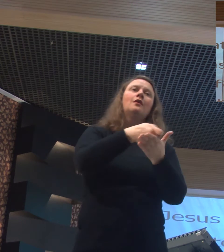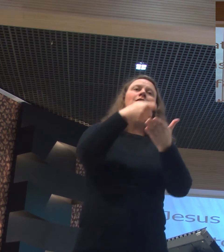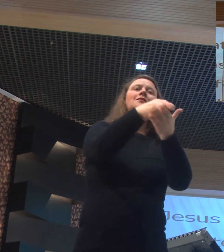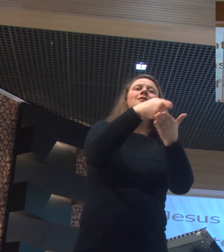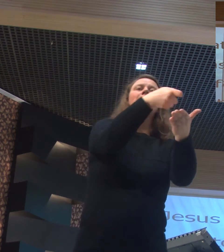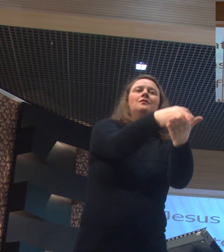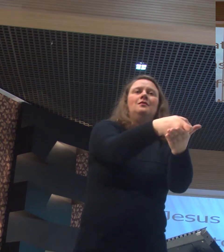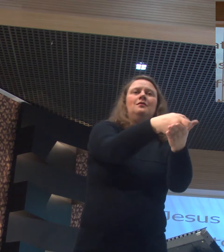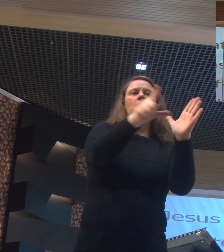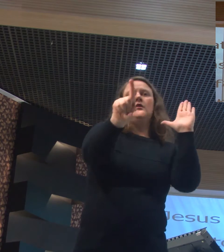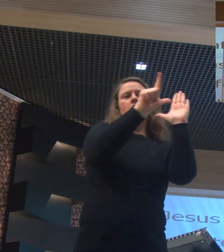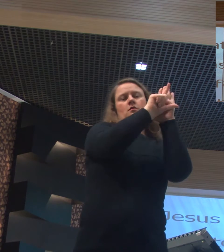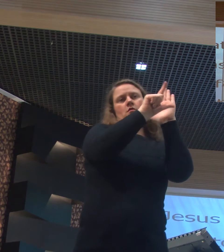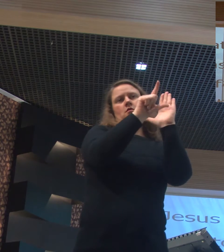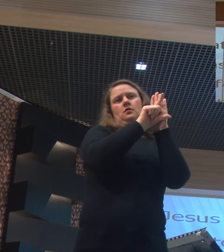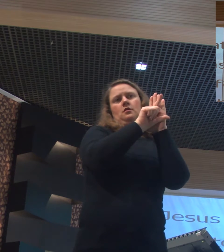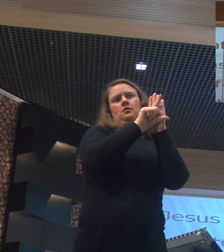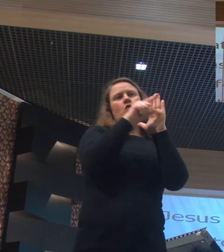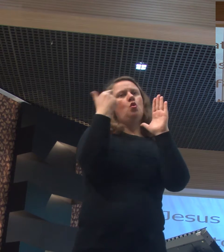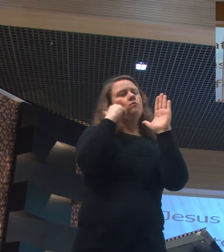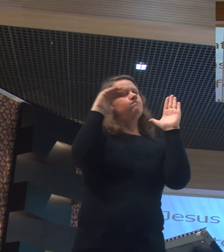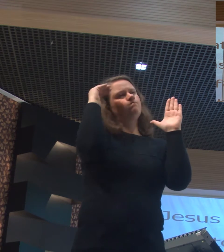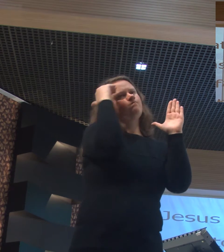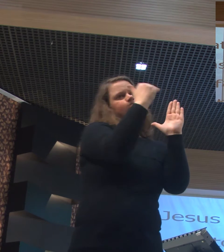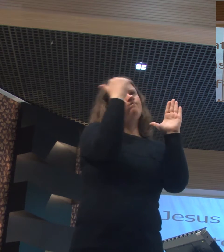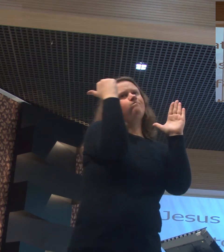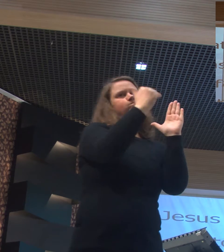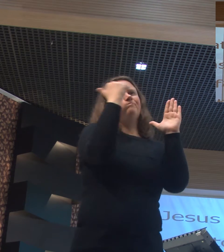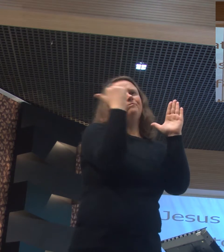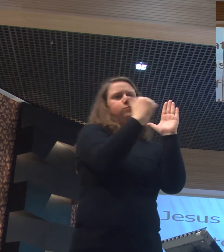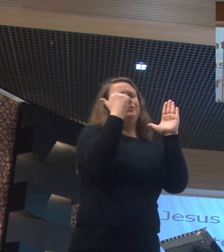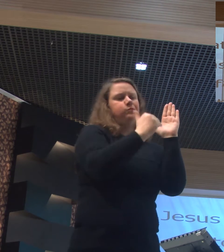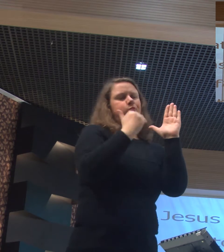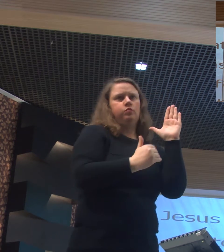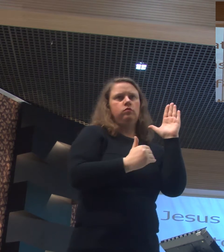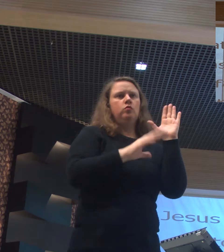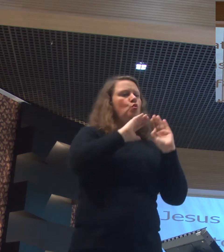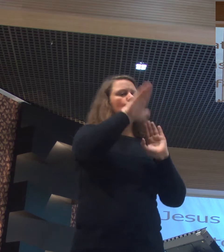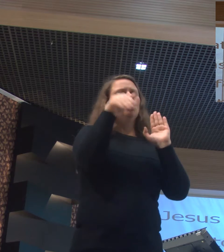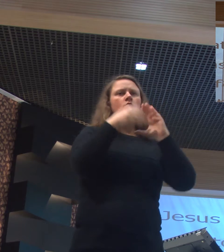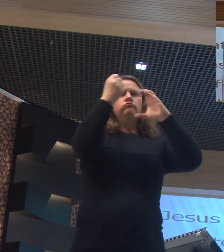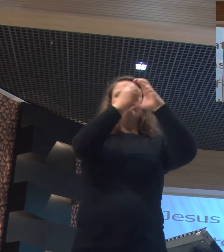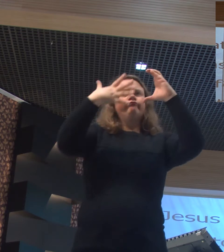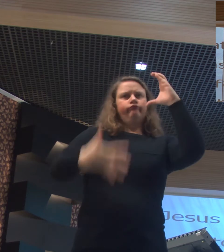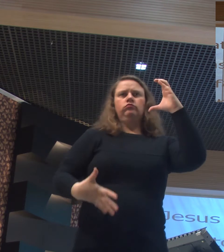exigência da lei, em todos os seus aspectos.